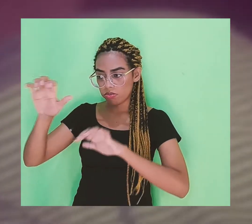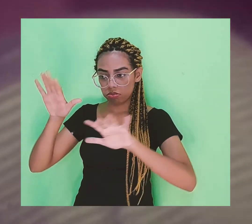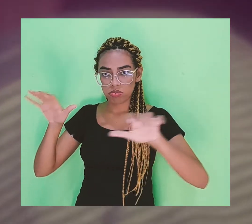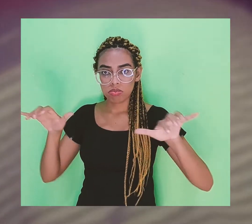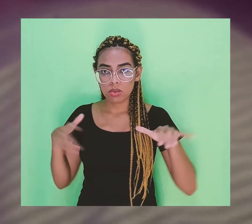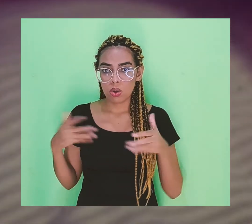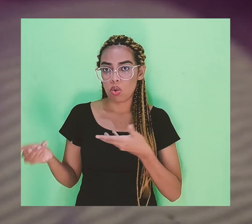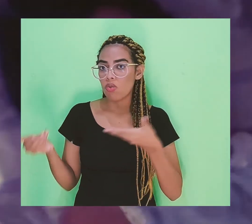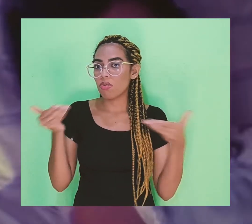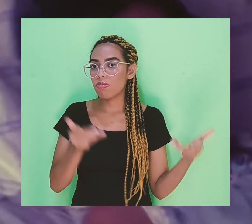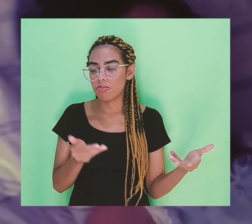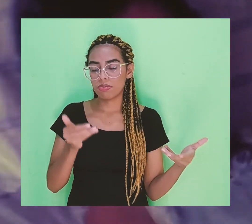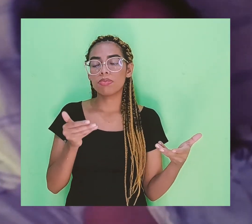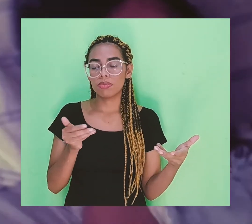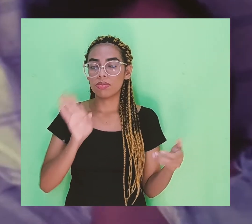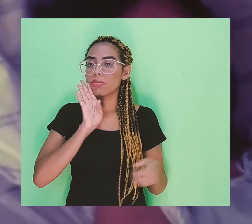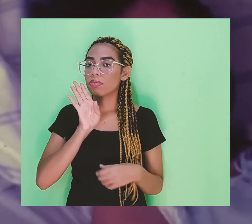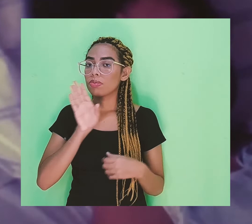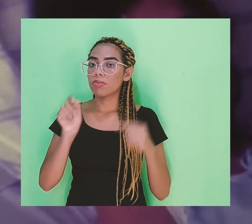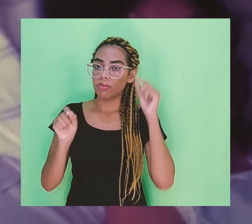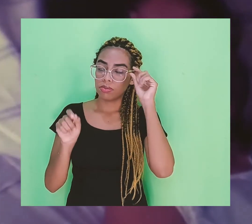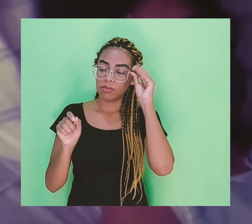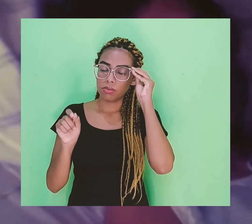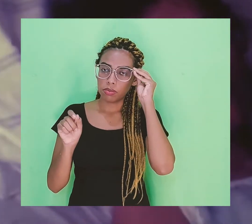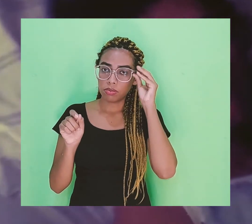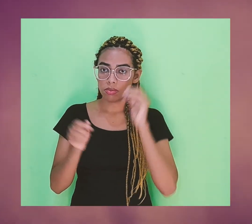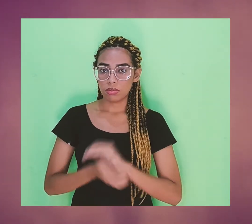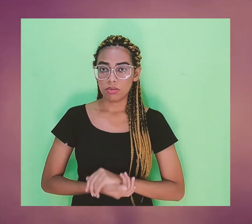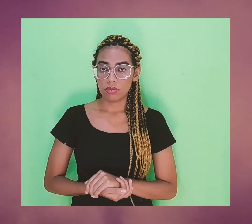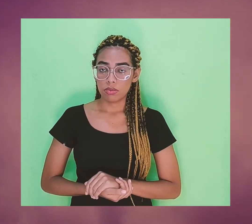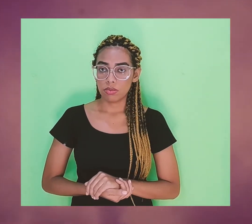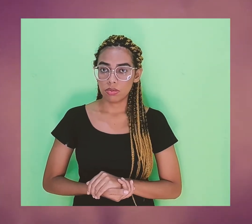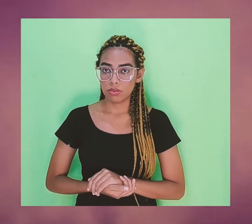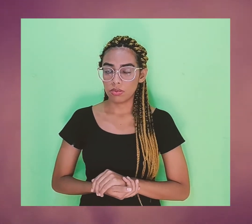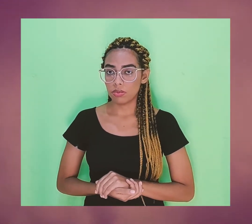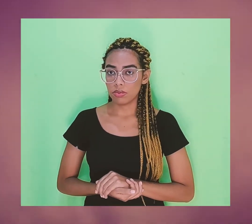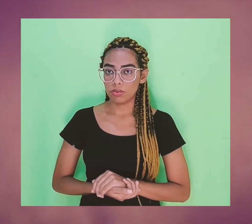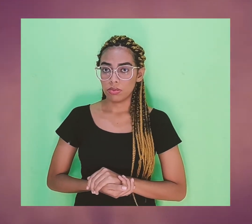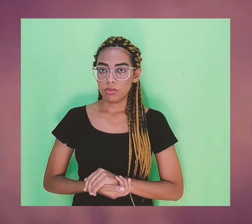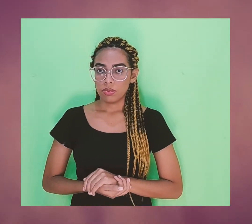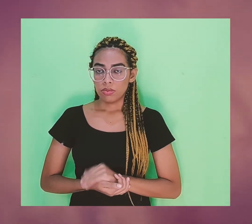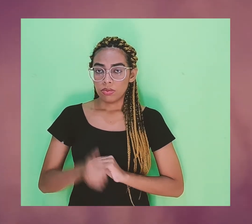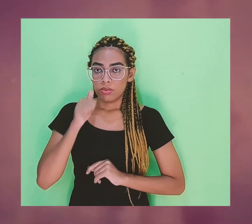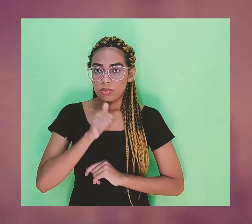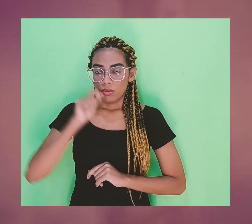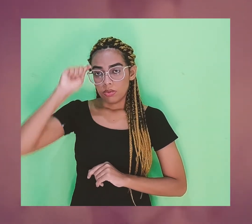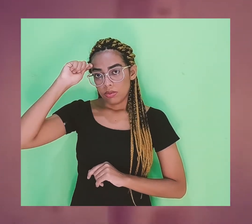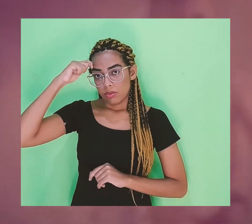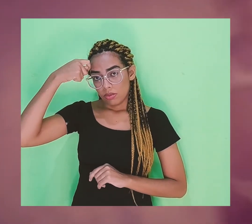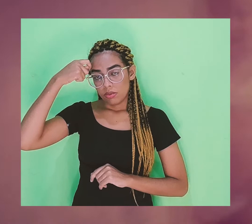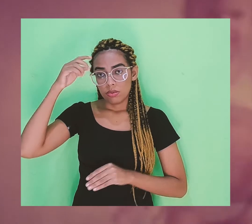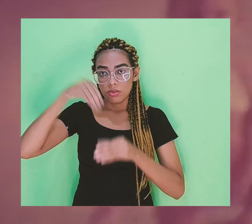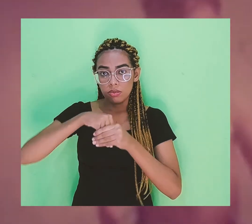e alguns convidados. E foi muito massa porque a gente discutiu essa questão das mulheres pretas na